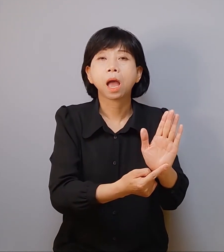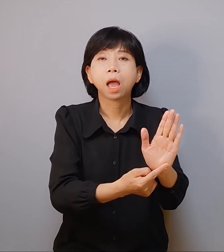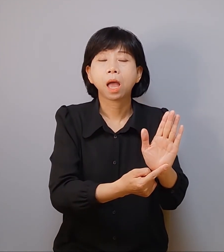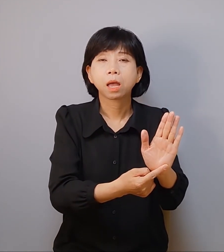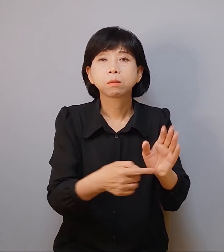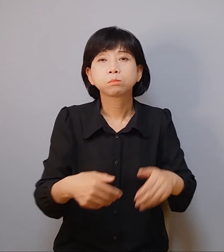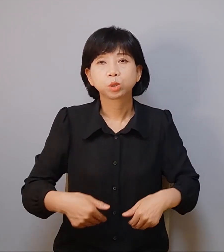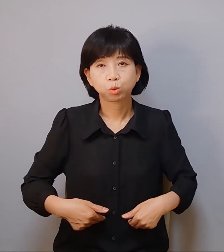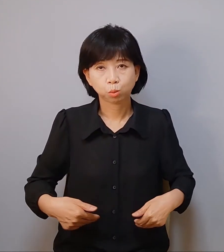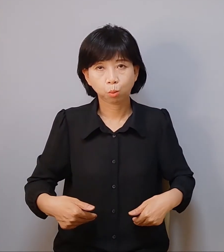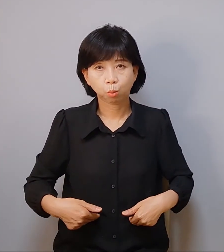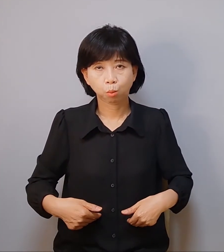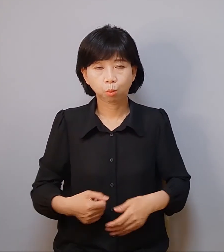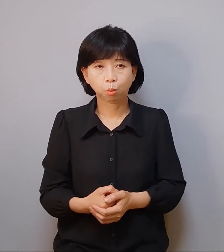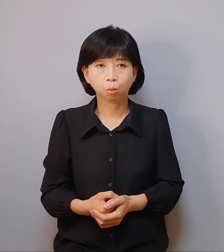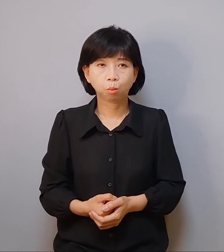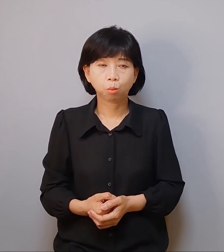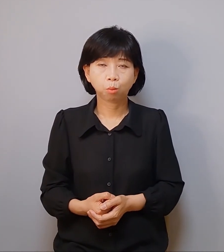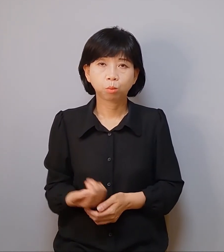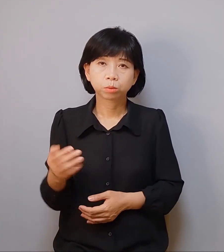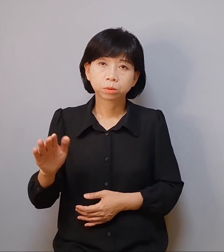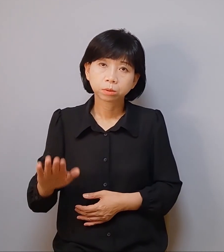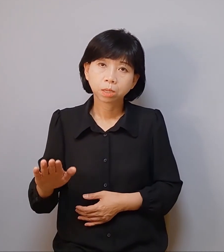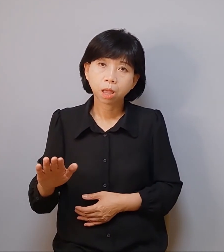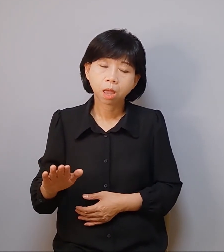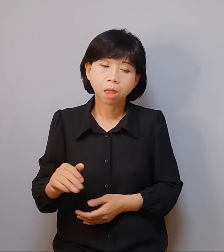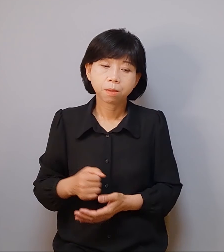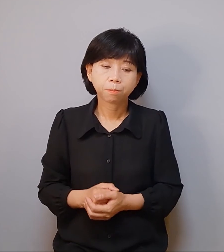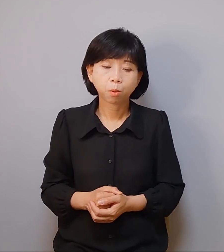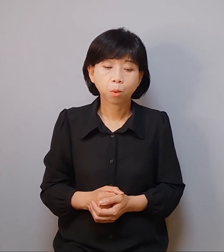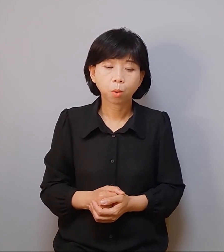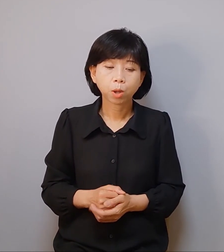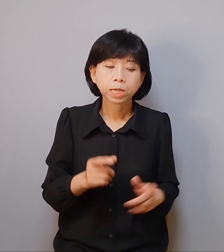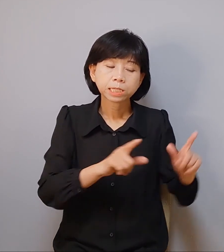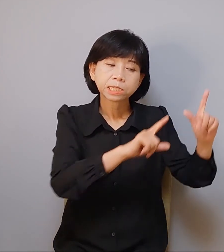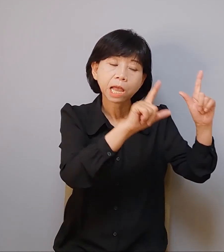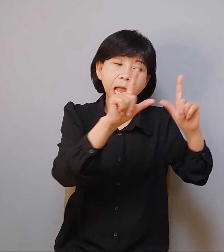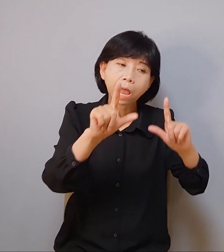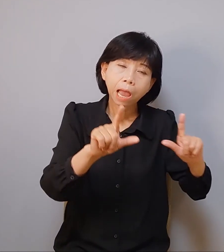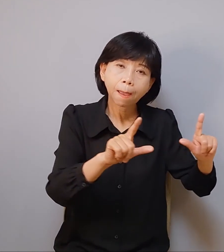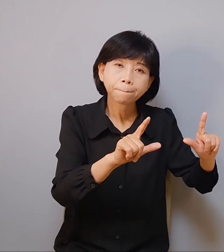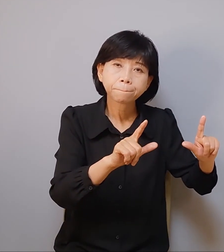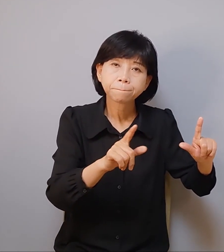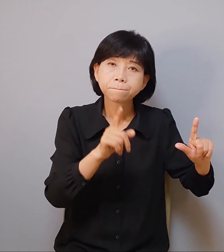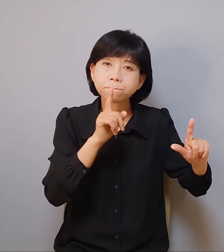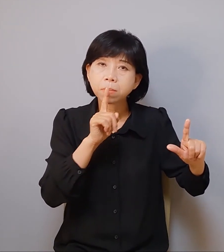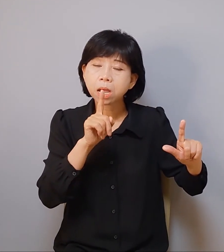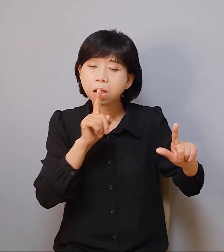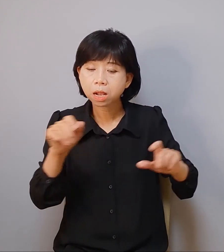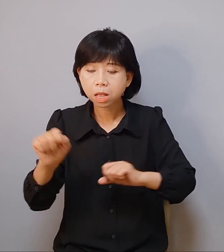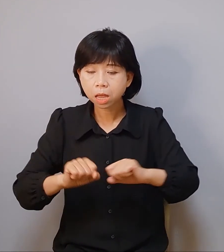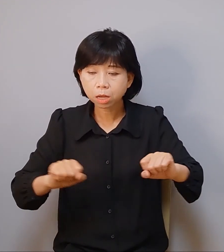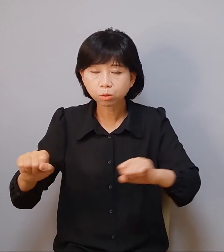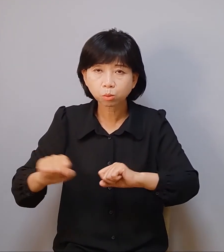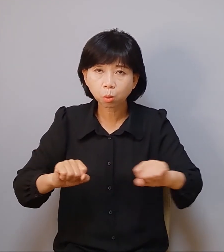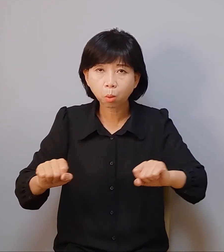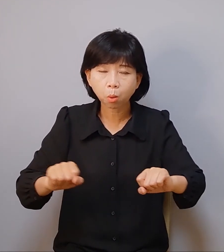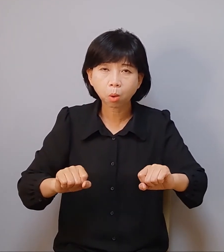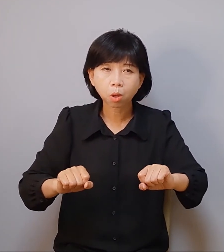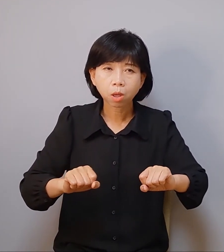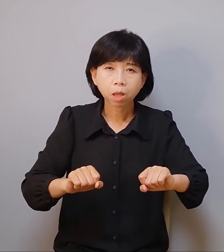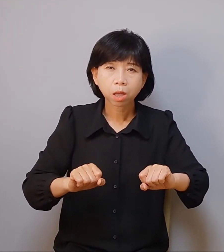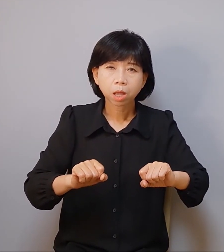우리의 입술은 우리의 입대로 따로따로 노는 거예요. 마치 기름과 물이 잘 섞이지 않는 것처럼 하나님께 주신 은혜는